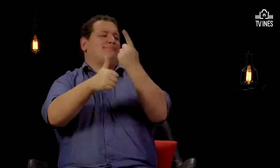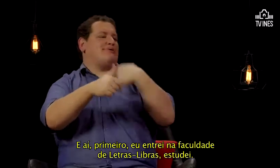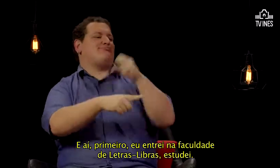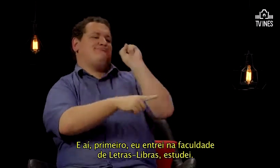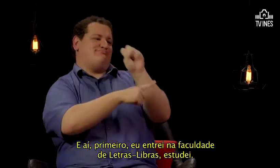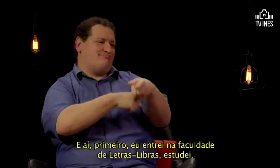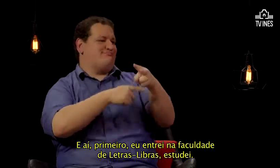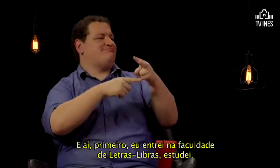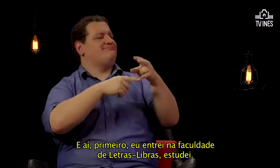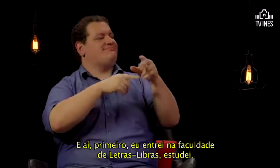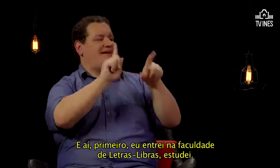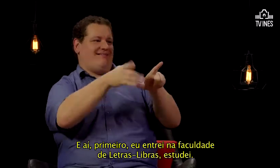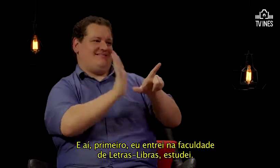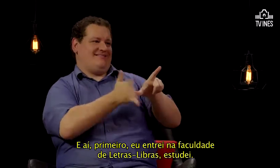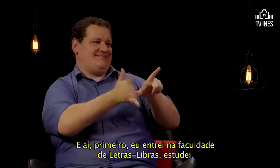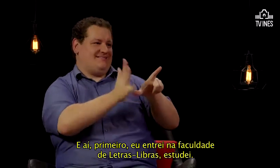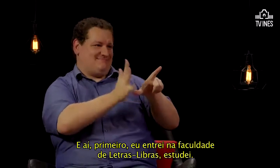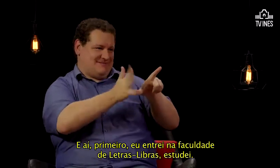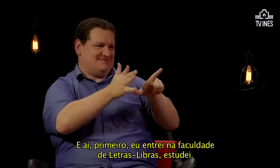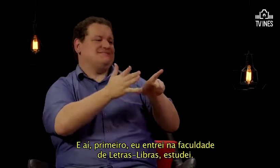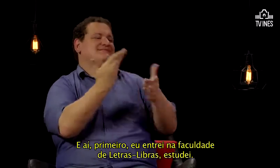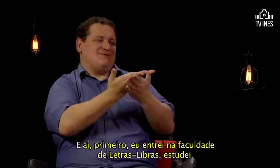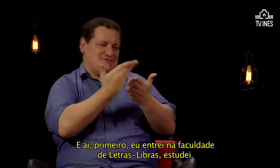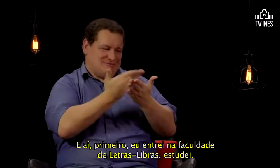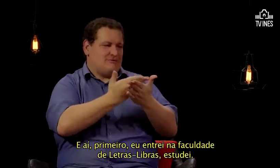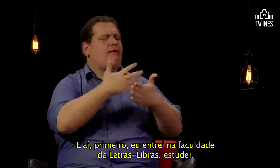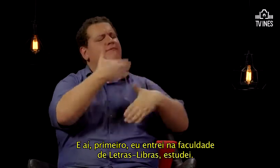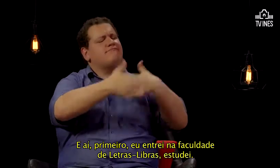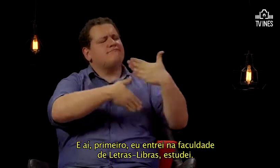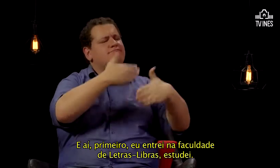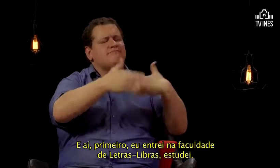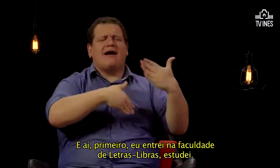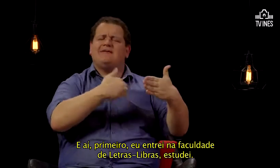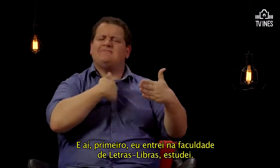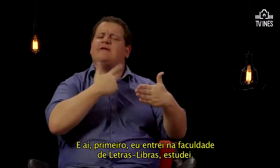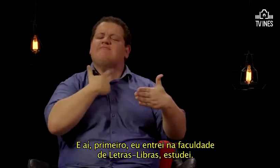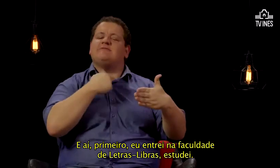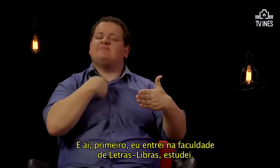E aí, primeiro, eu entrei na faculdade de Letras Libras, estudei.